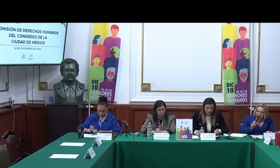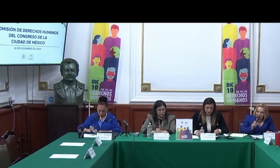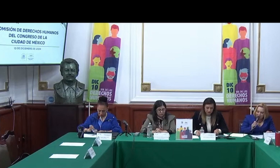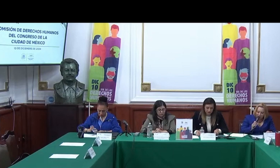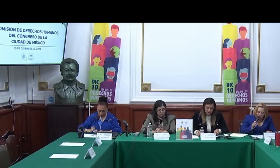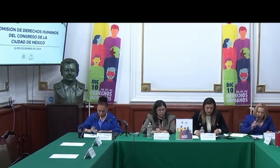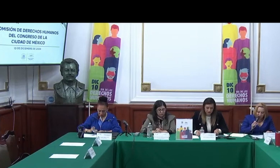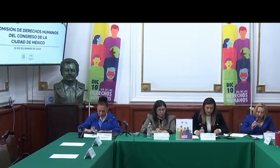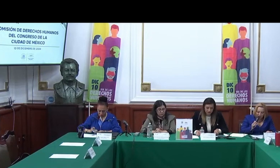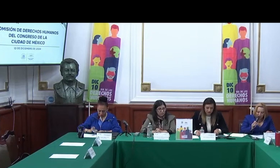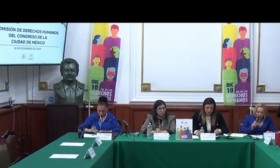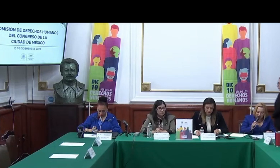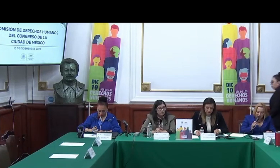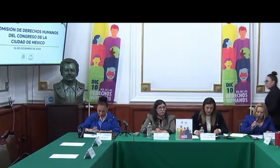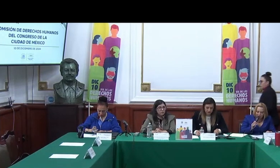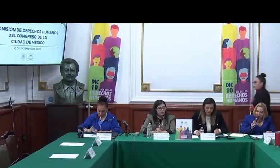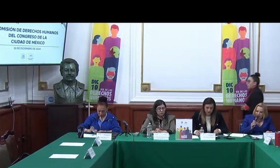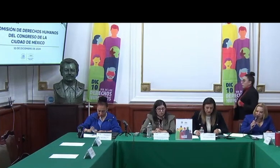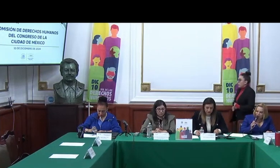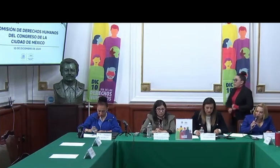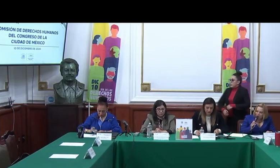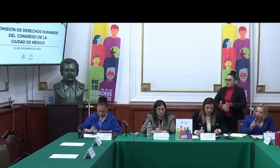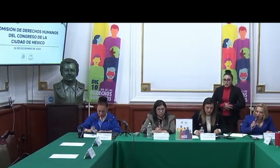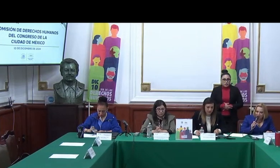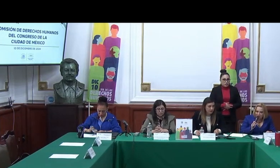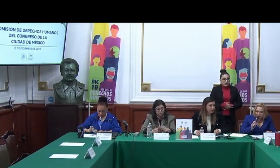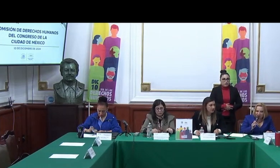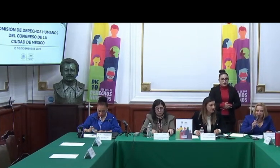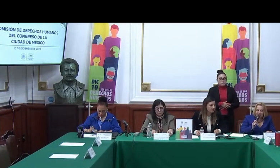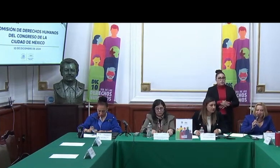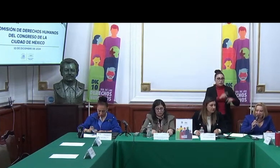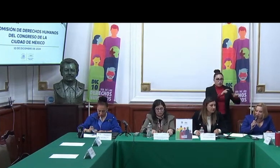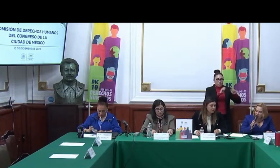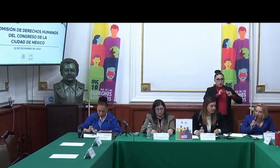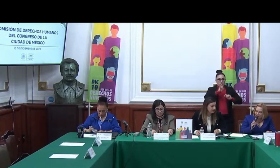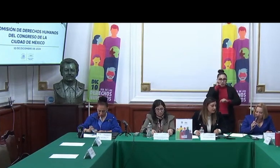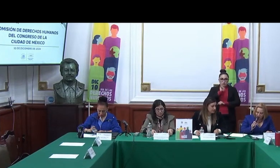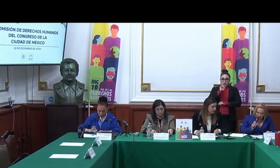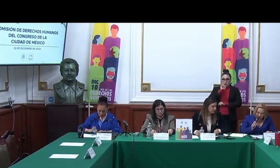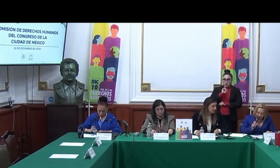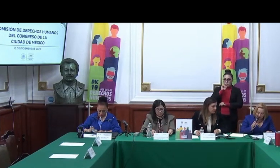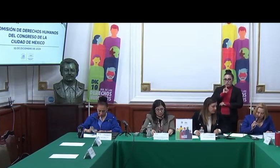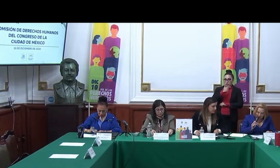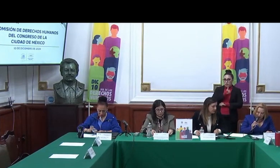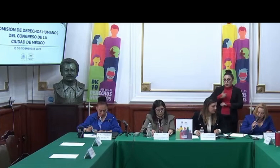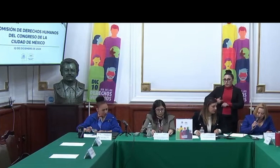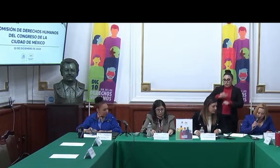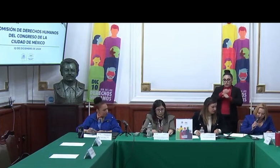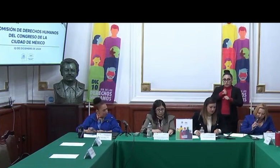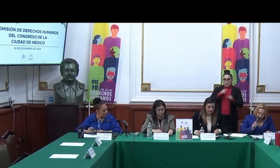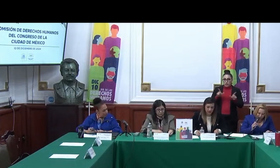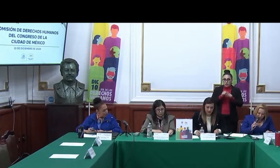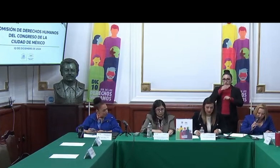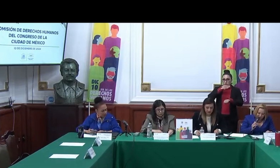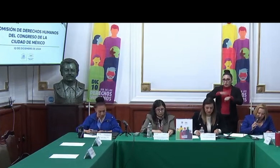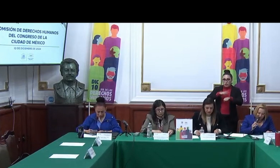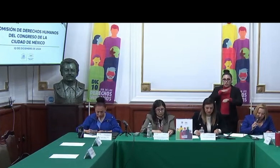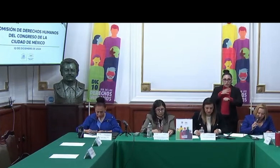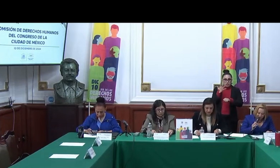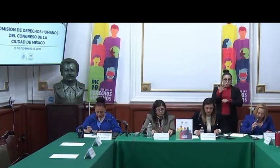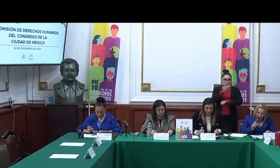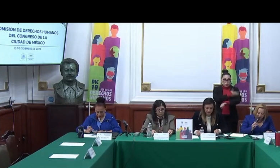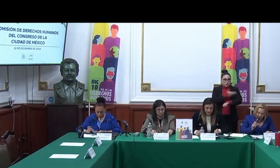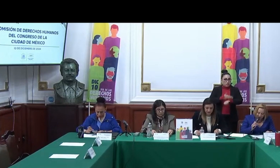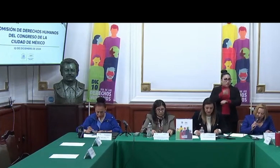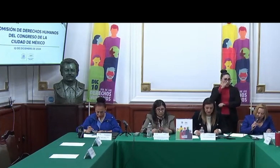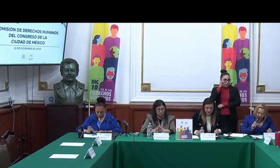ordinaria y hago la observación que solo existen 5 legisladoras al quórum. Quienes estén